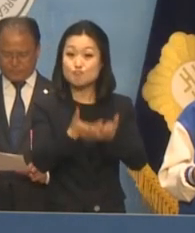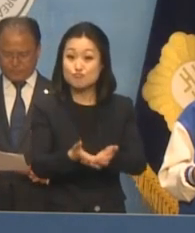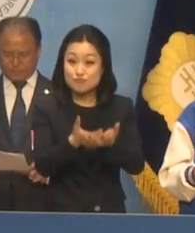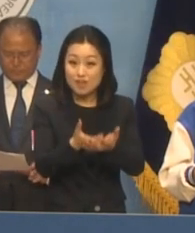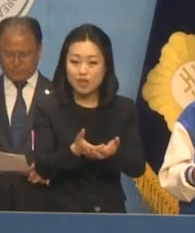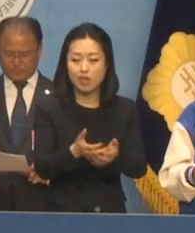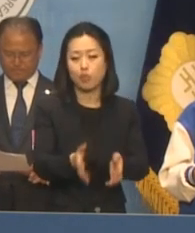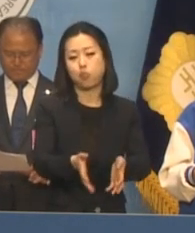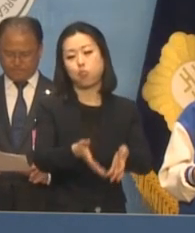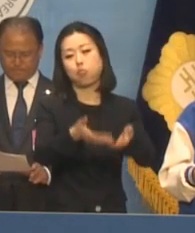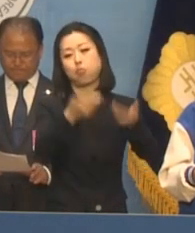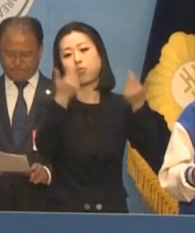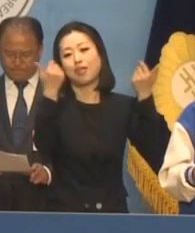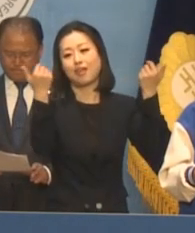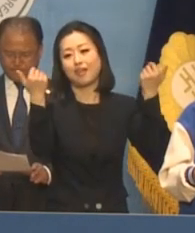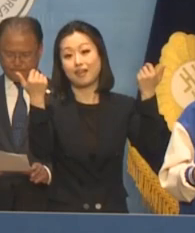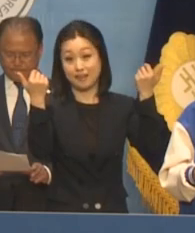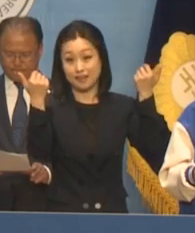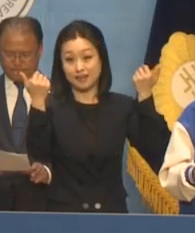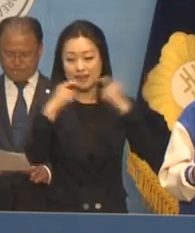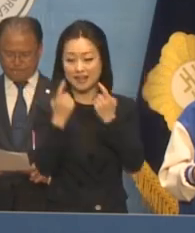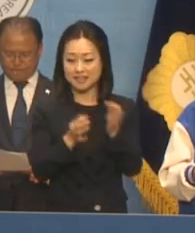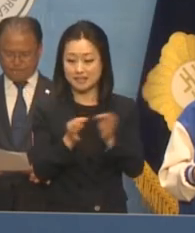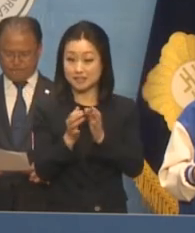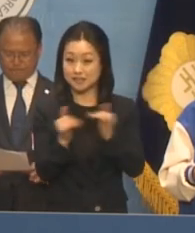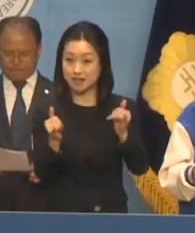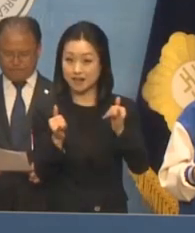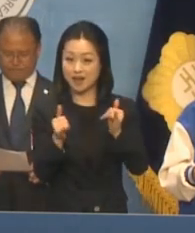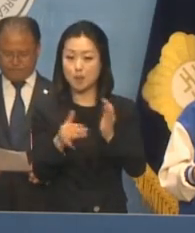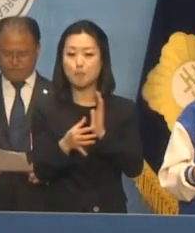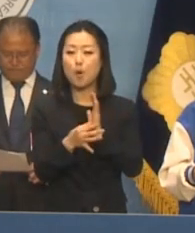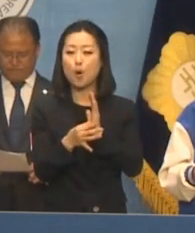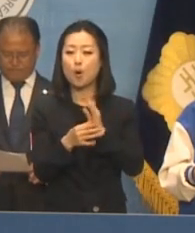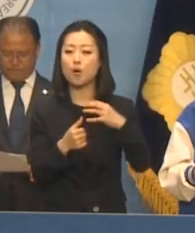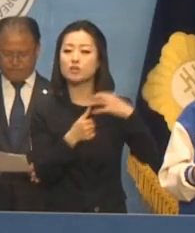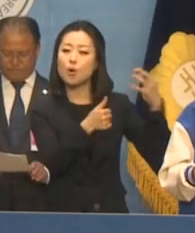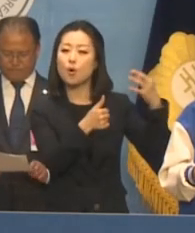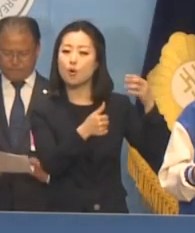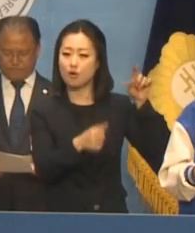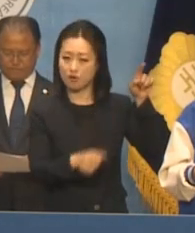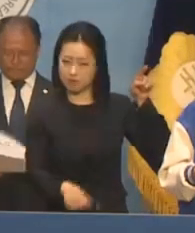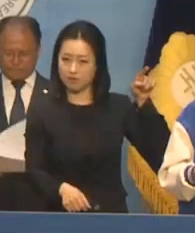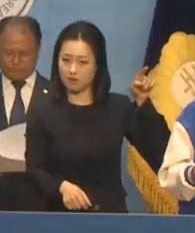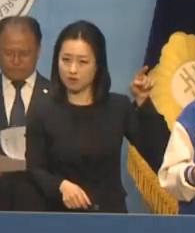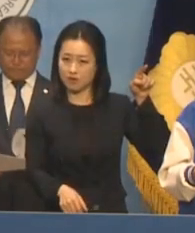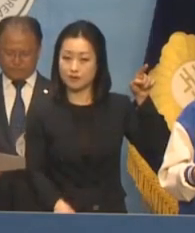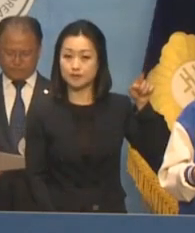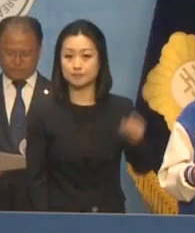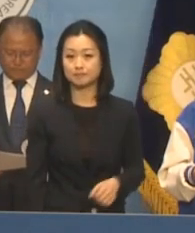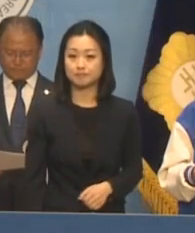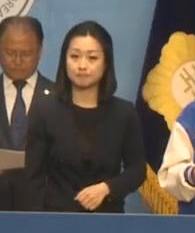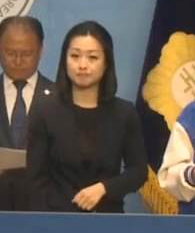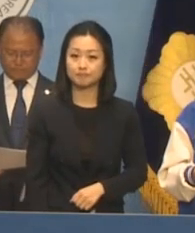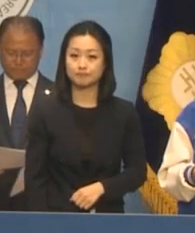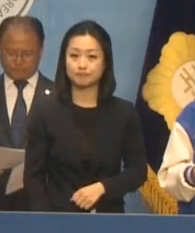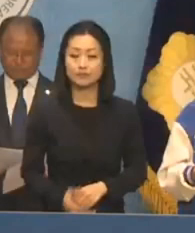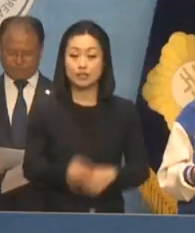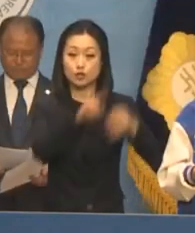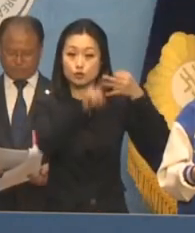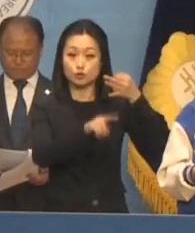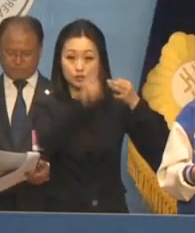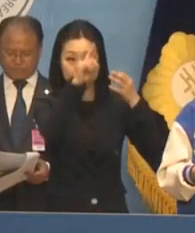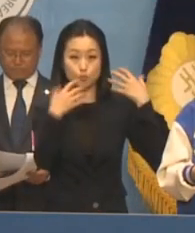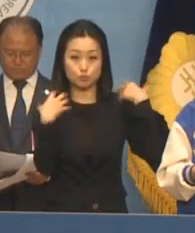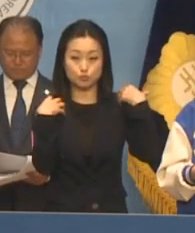못했습니다 단지 소상공인과 자영업자를 표 얻는 수단으로만 대상으로만 여겨온 탓입니다 윤성열